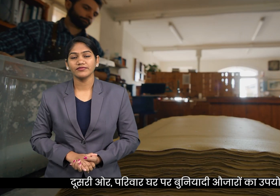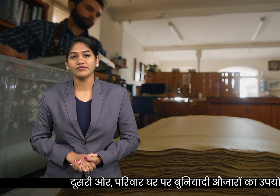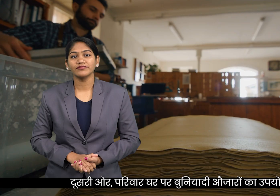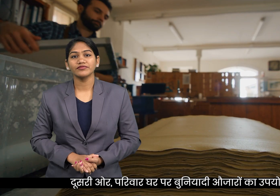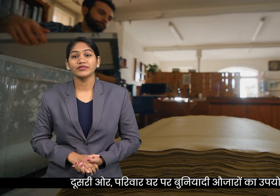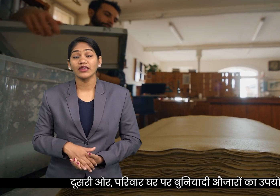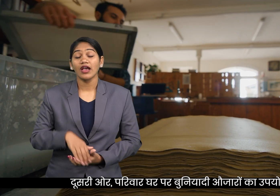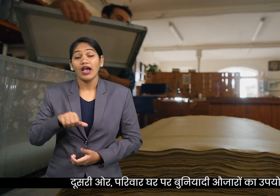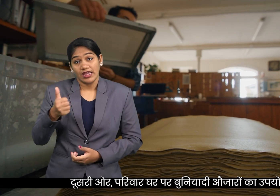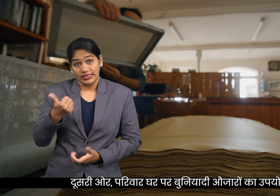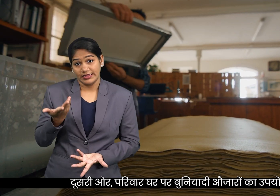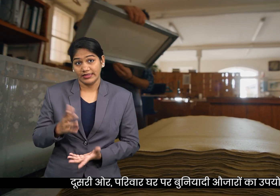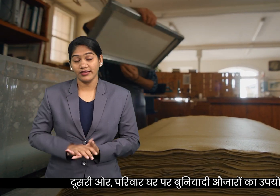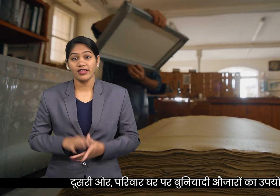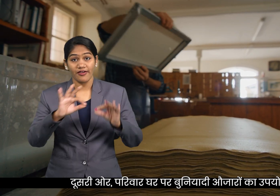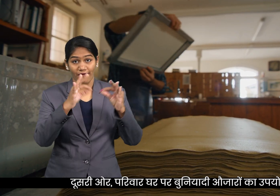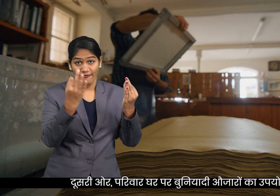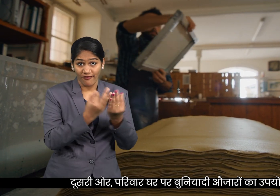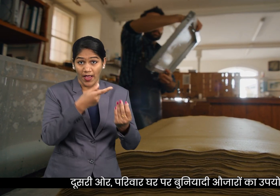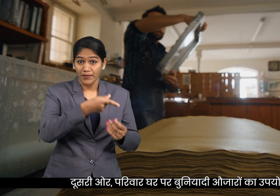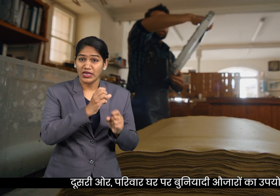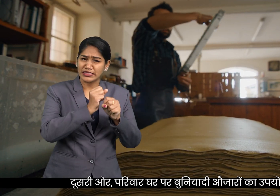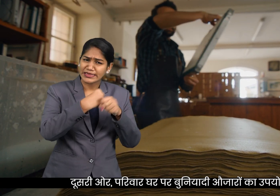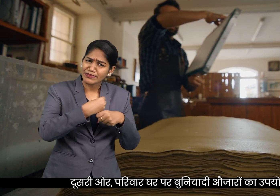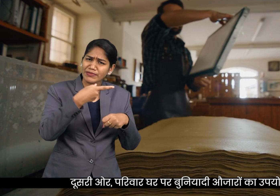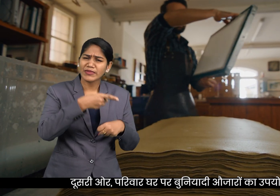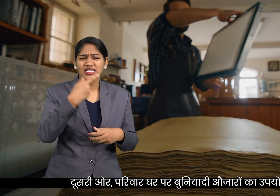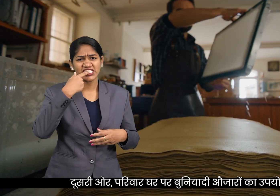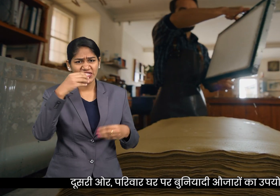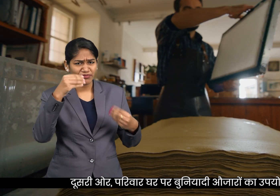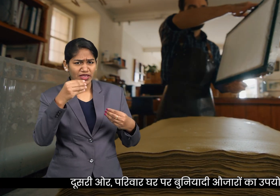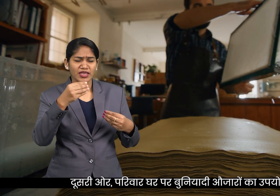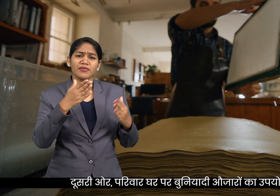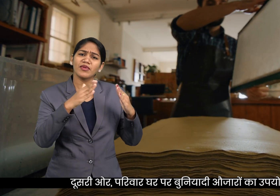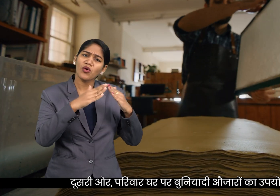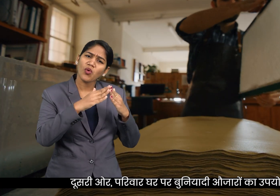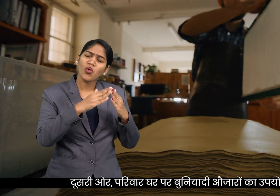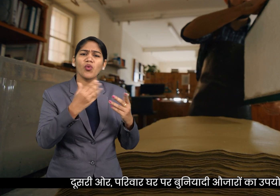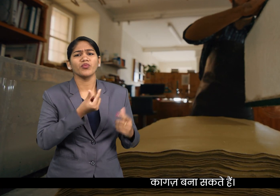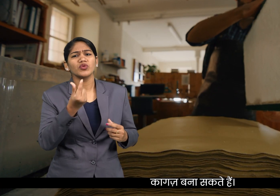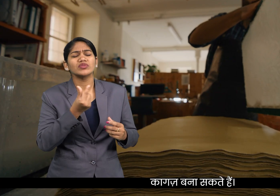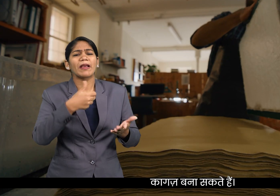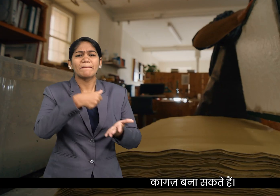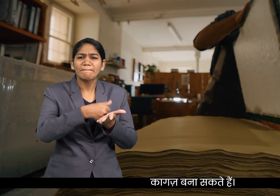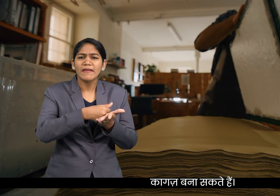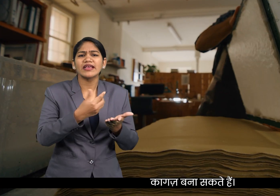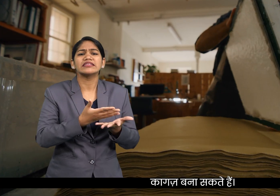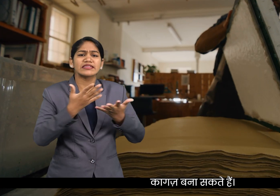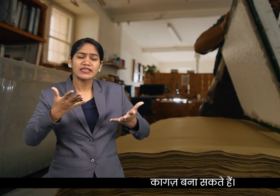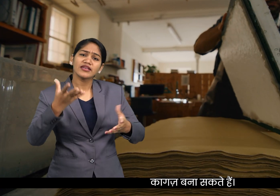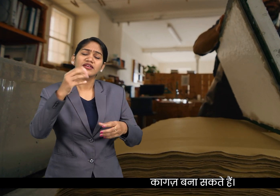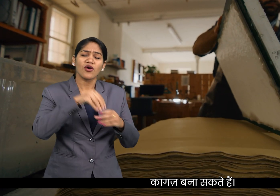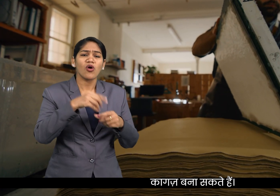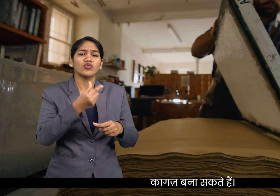दूसरी ओर परिवार घर पर बुनियादी औजारों का उपयोग करके कागज बना सकते हैं।